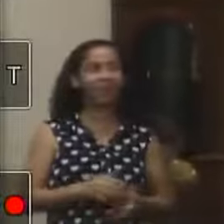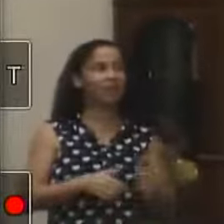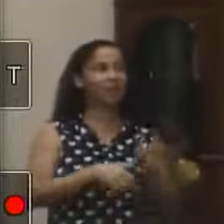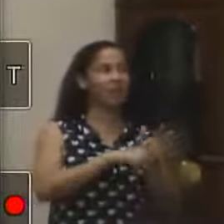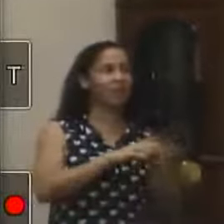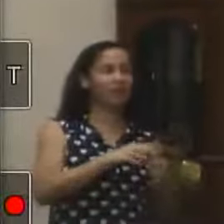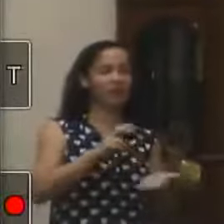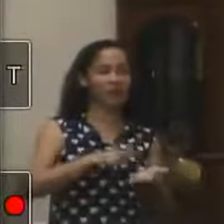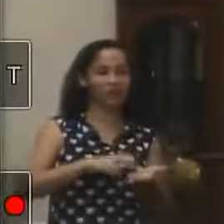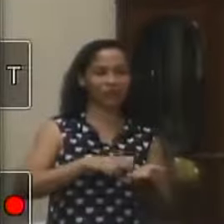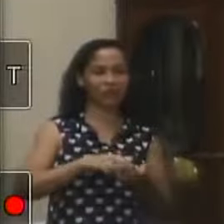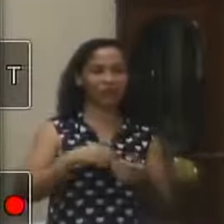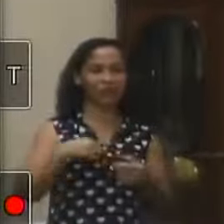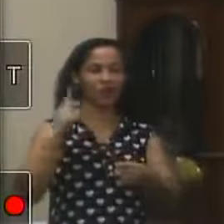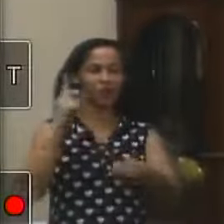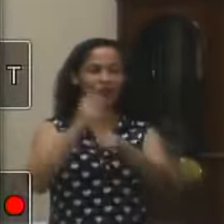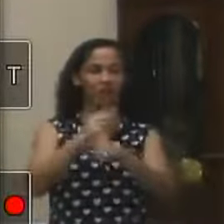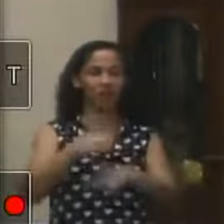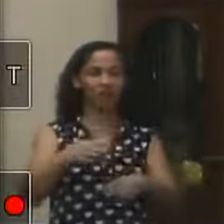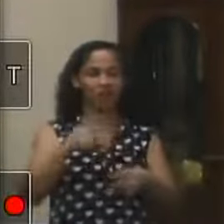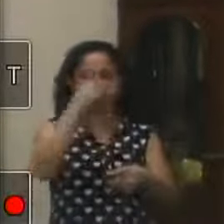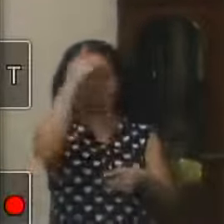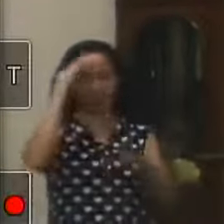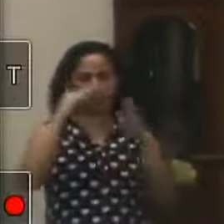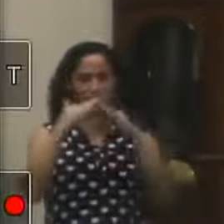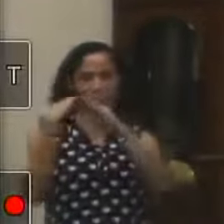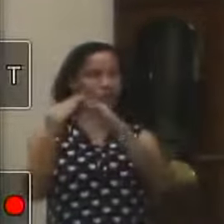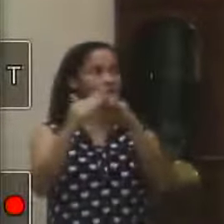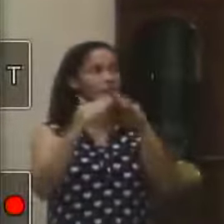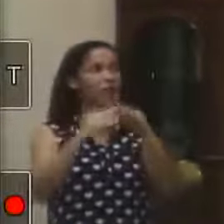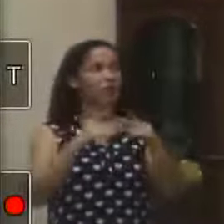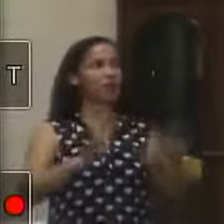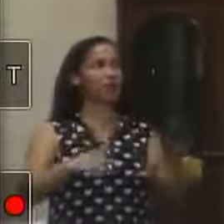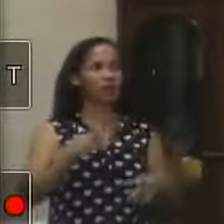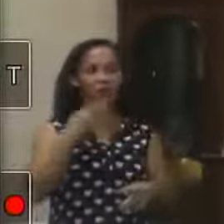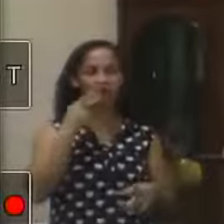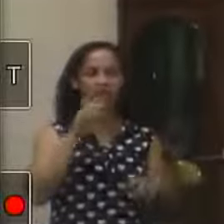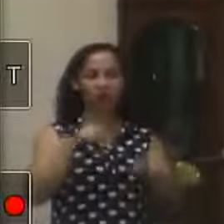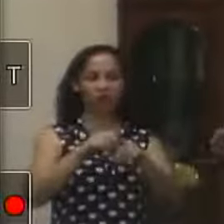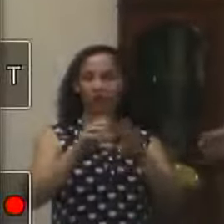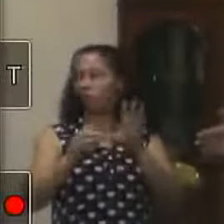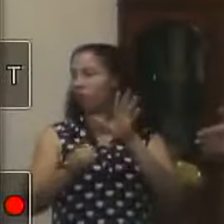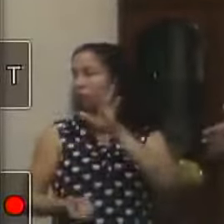com alguns moradores rodando o distrito, e depois foi publicado, inclusive, em rede social.